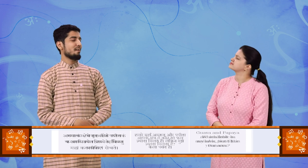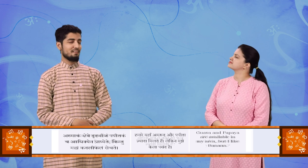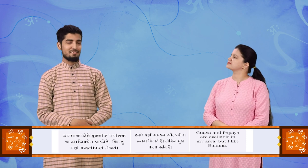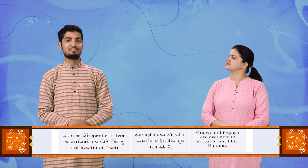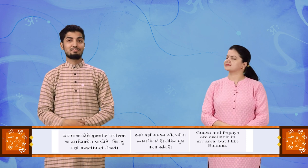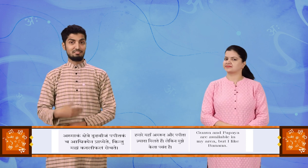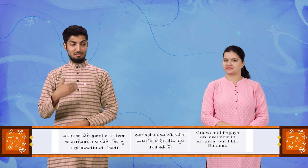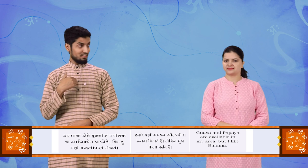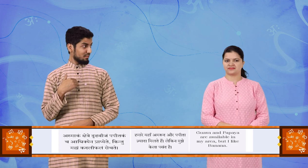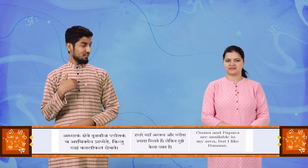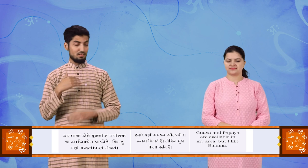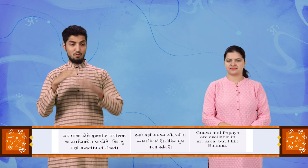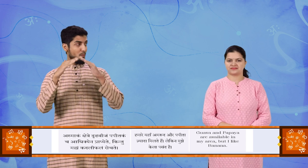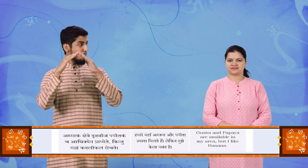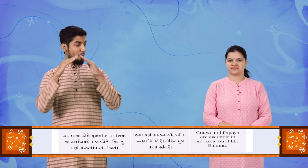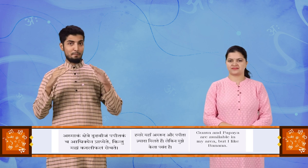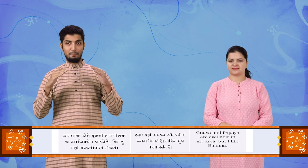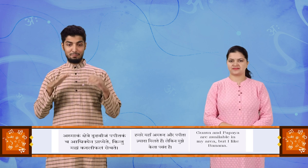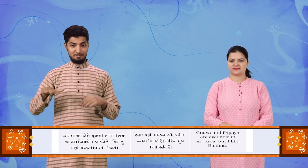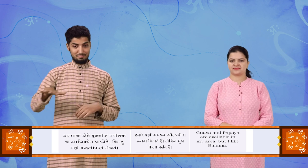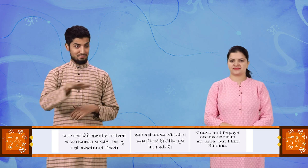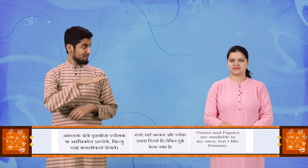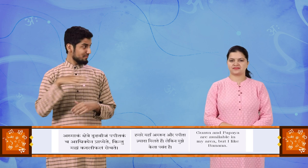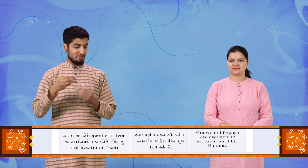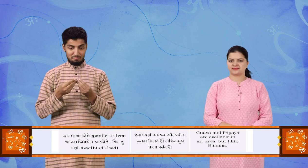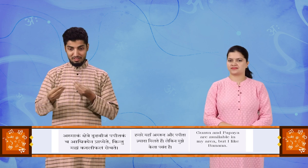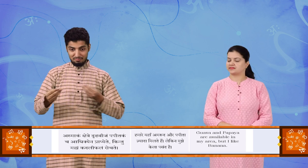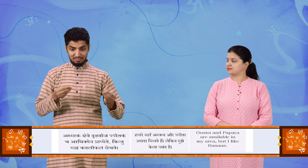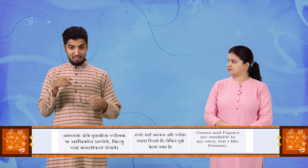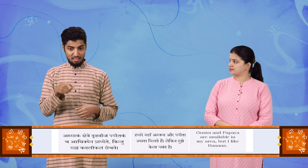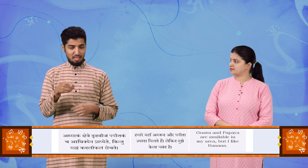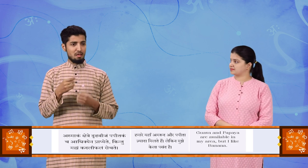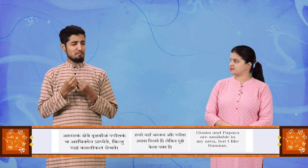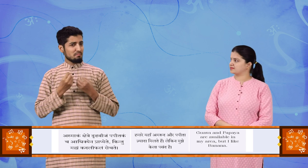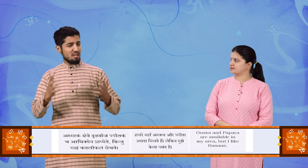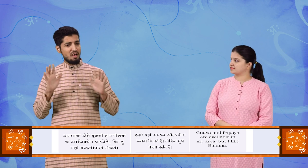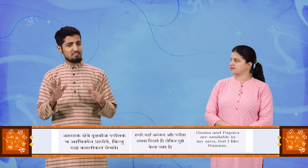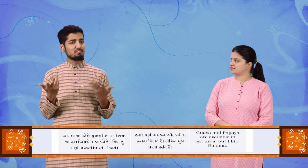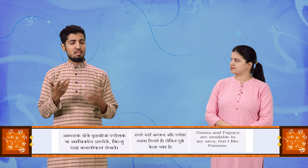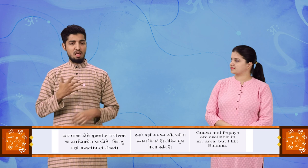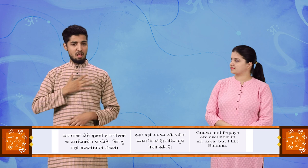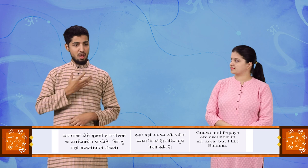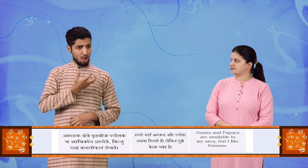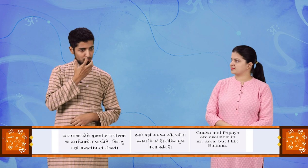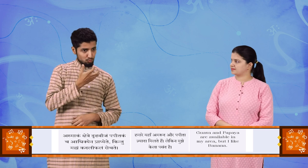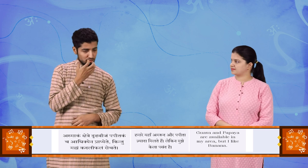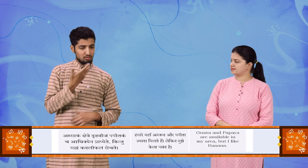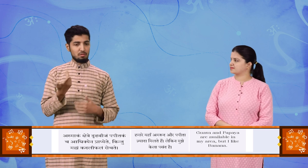कि अस्माकं क्षेत्र डाटा बीज हम पपीते कम अधिक है ना पीते किंतु